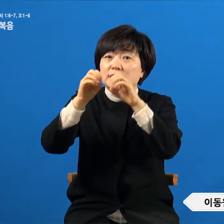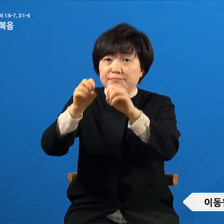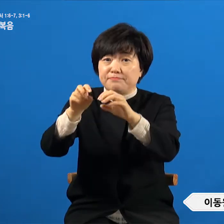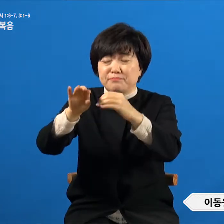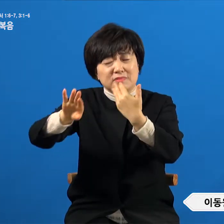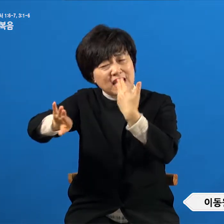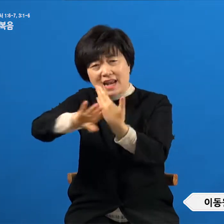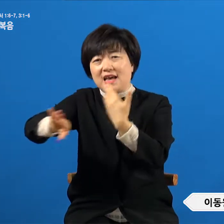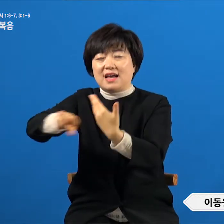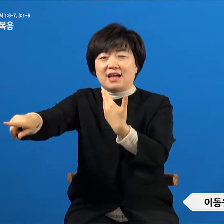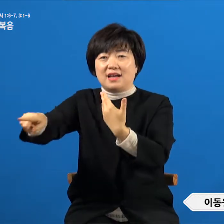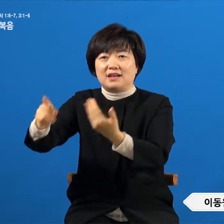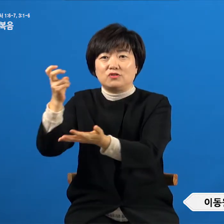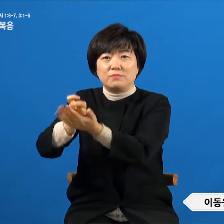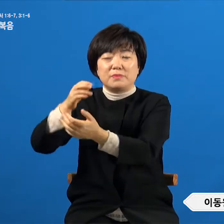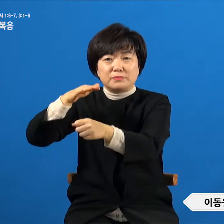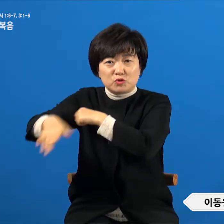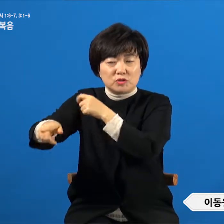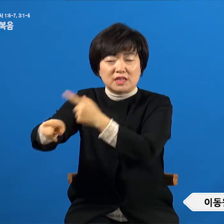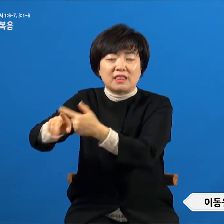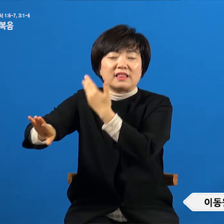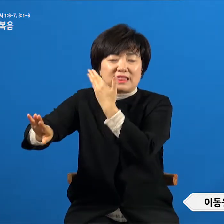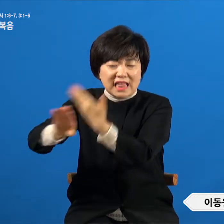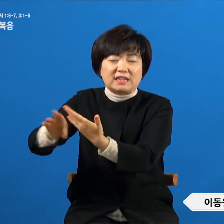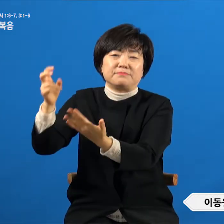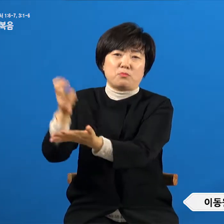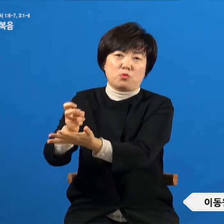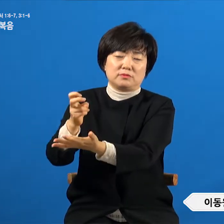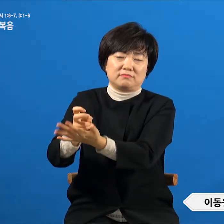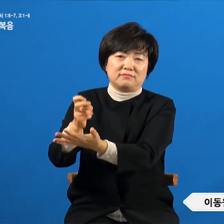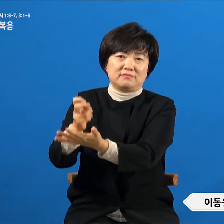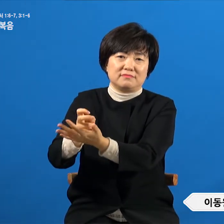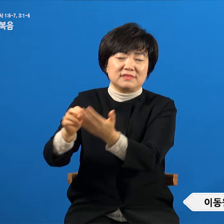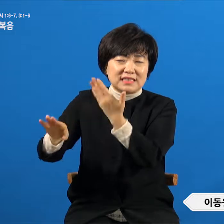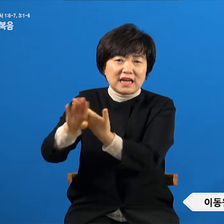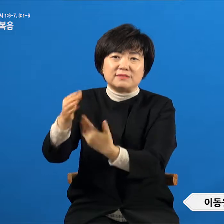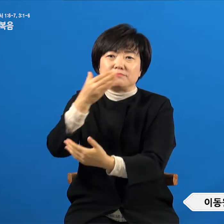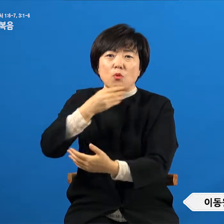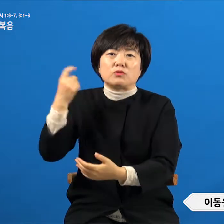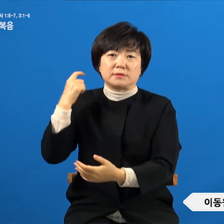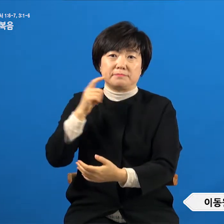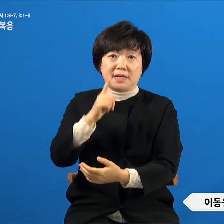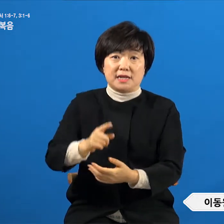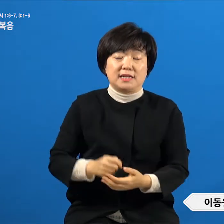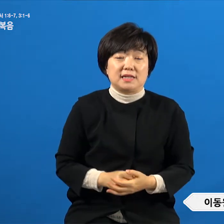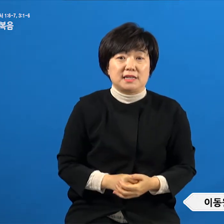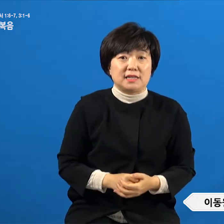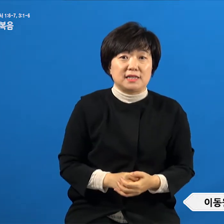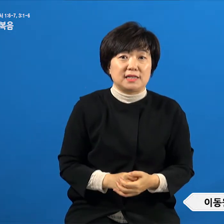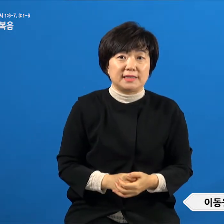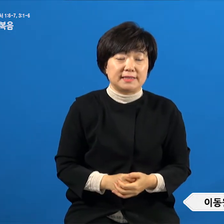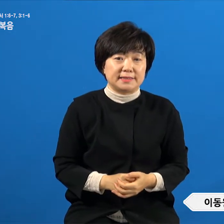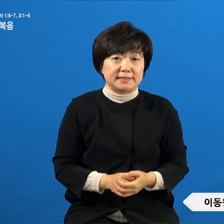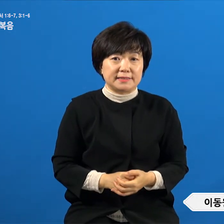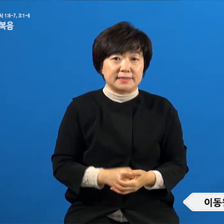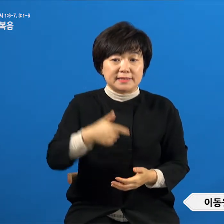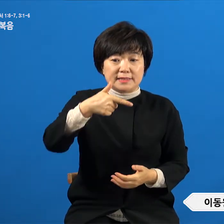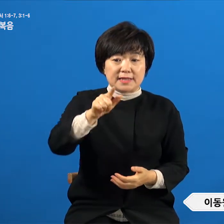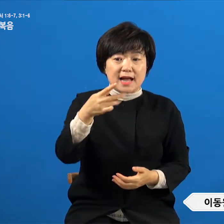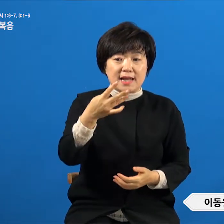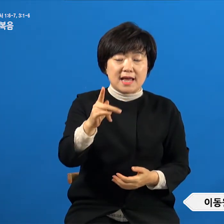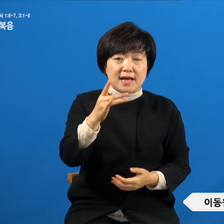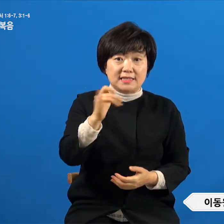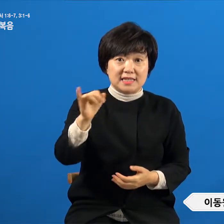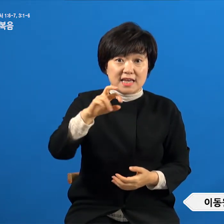아니라고, 그것은 다른 복음이라고, other gospel, 다른 복음이라고 말하는 것입니다. 자, 갈라디아서